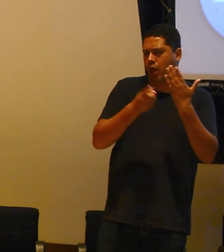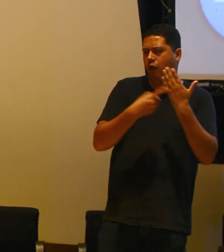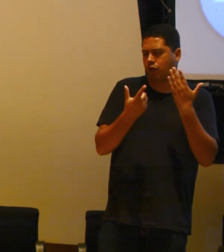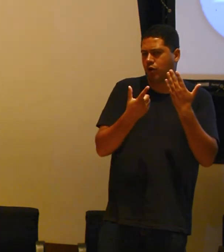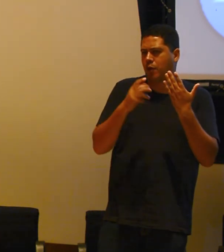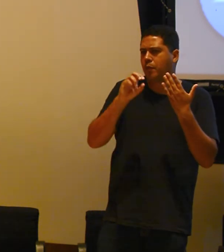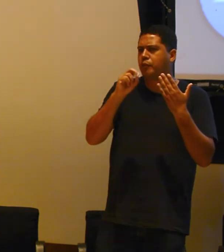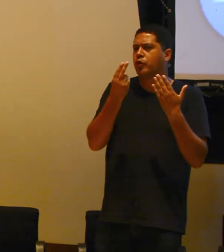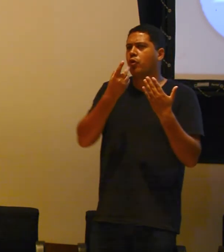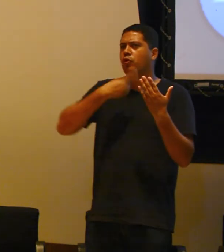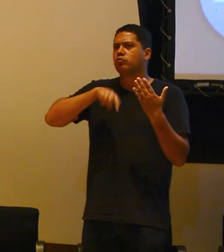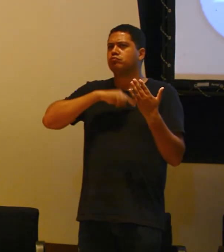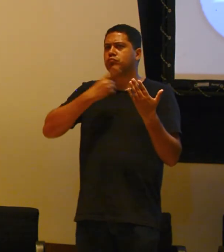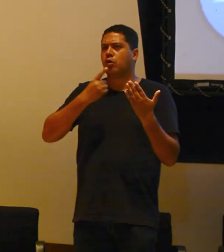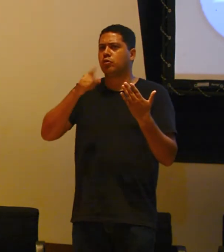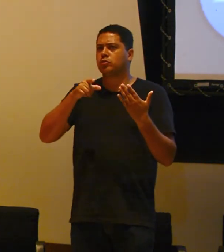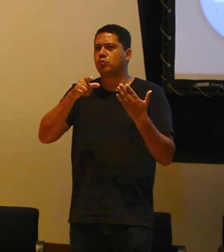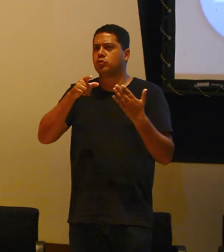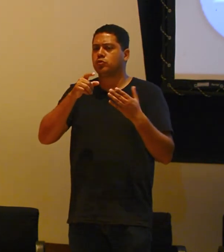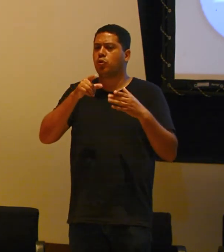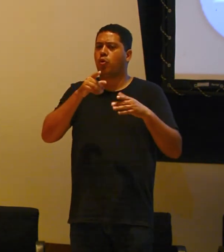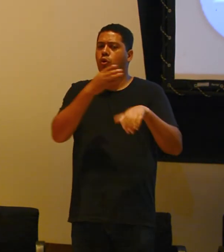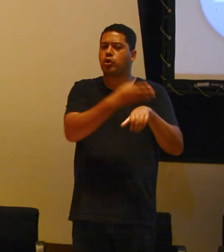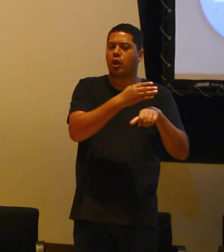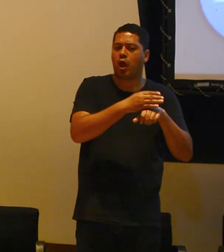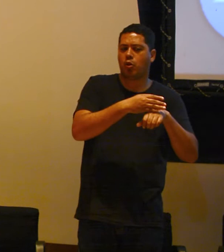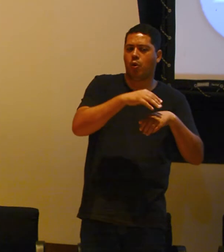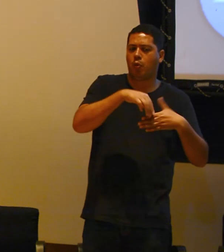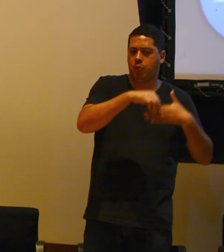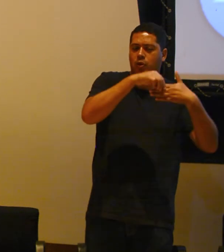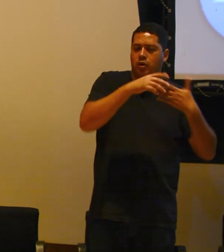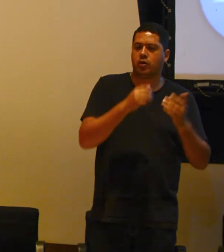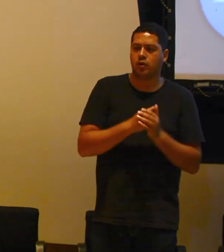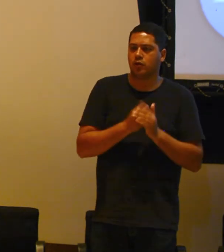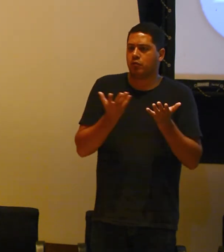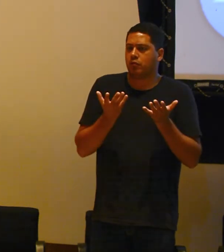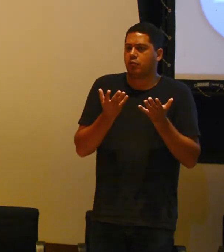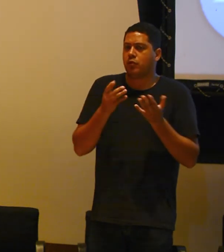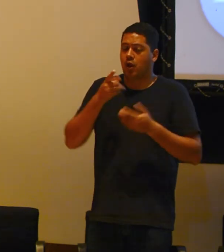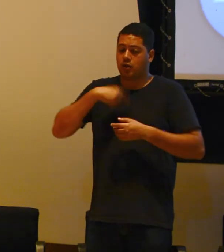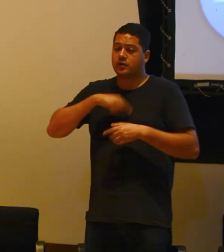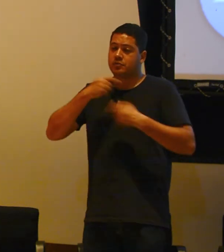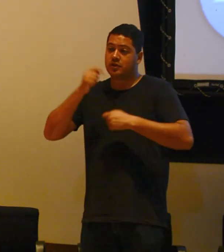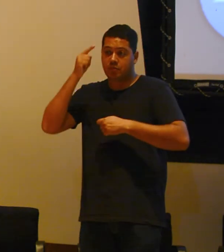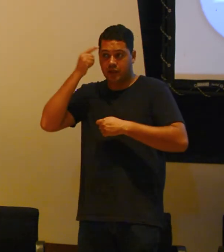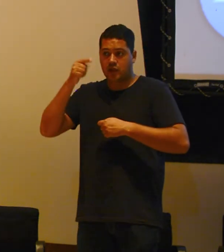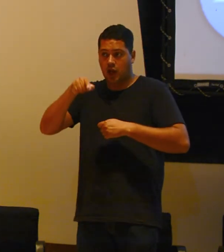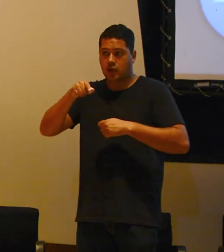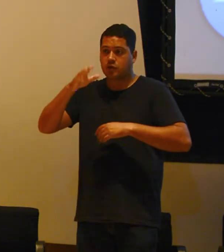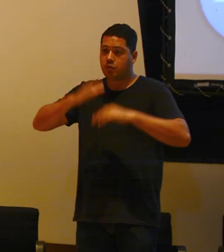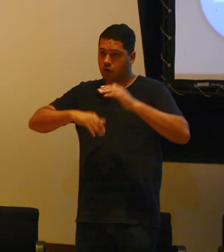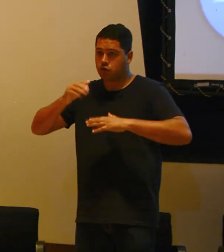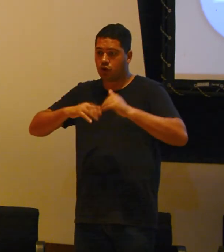nós falamos e os pais desempenham? Então, nós temos que pensar que o profissional, ele está ali na